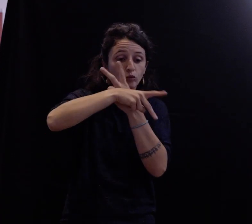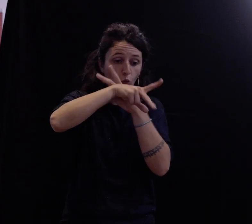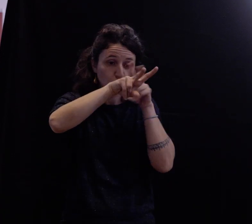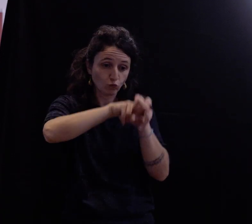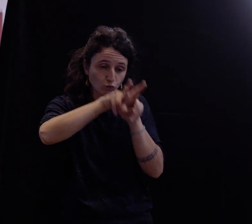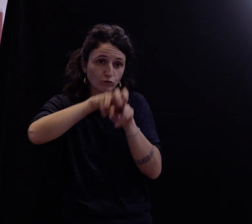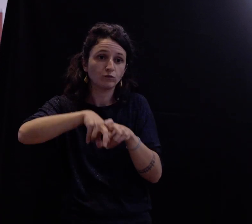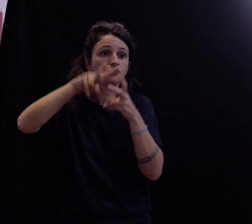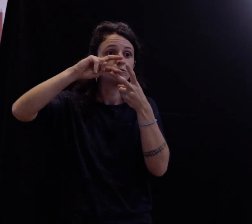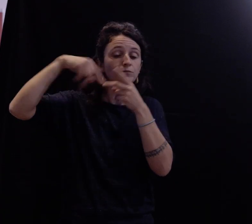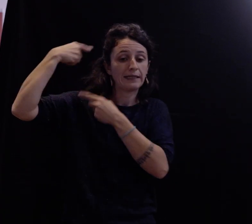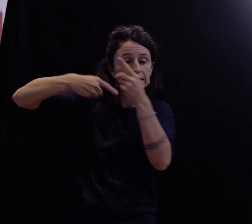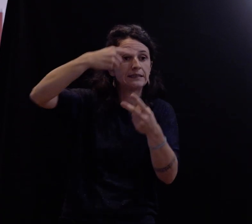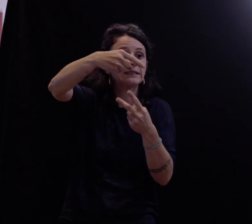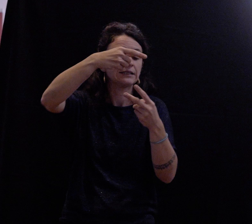prise de sang de la maman.